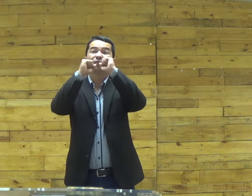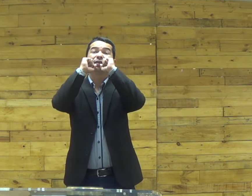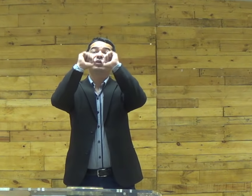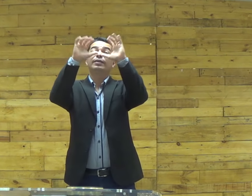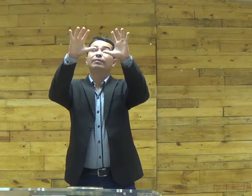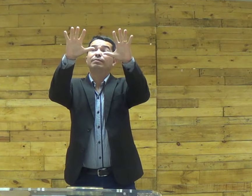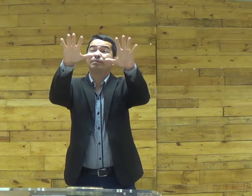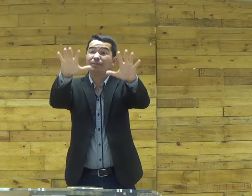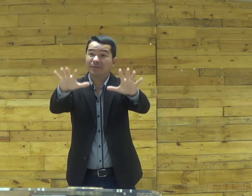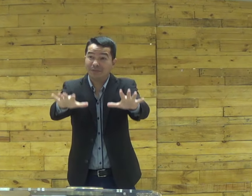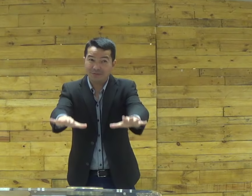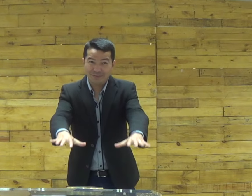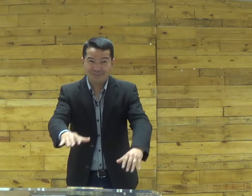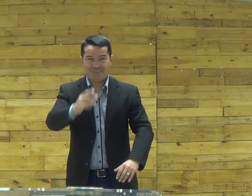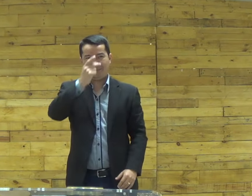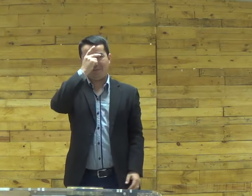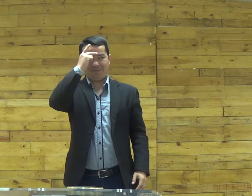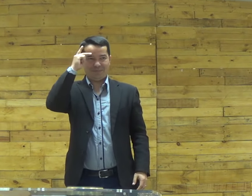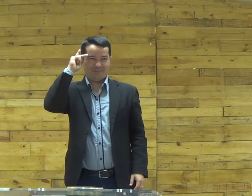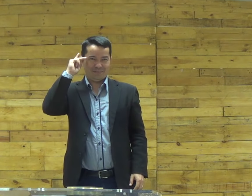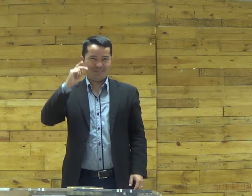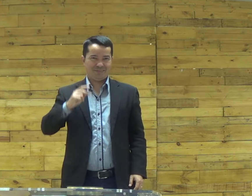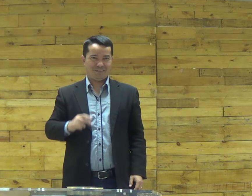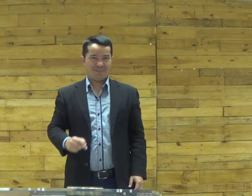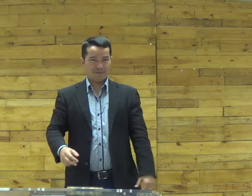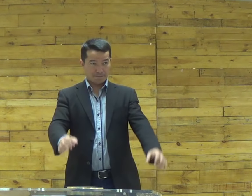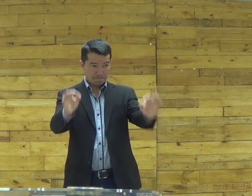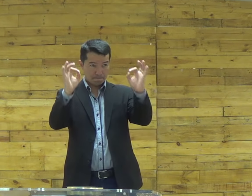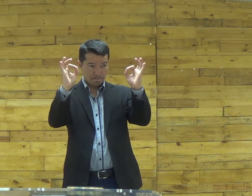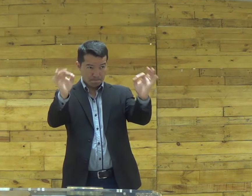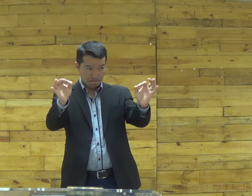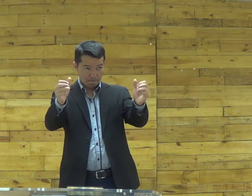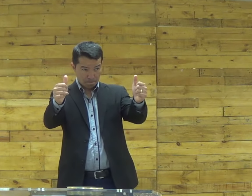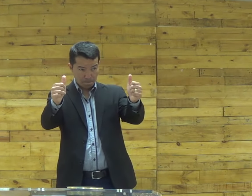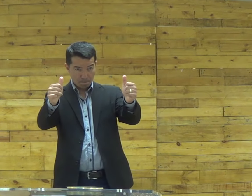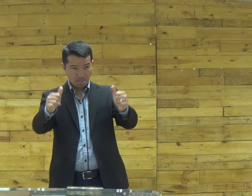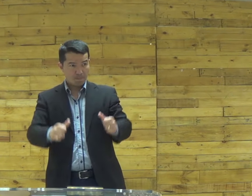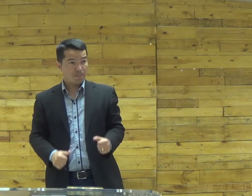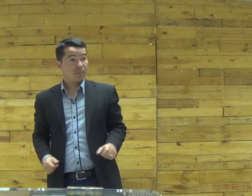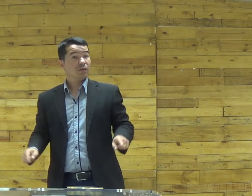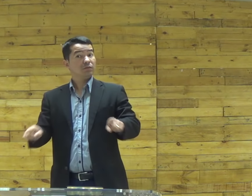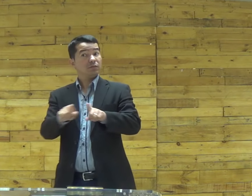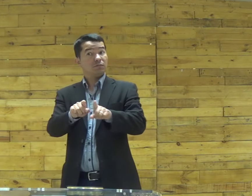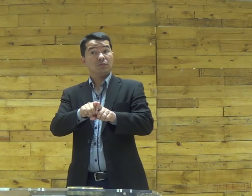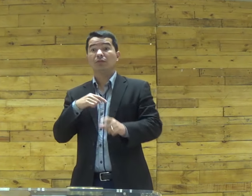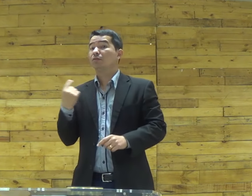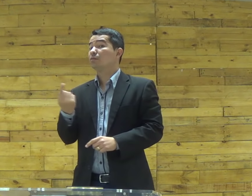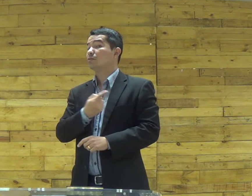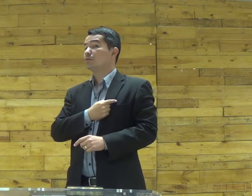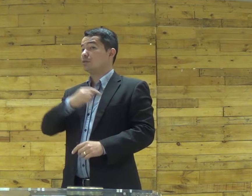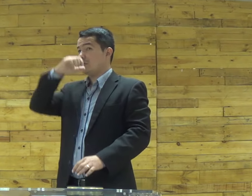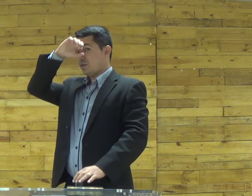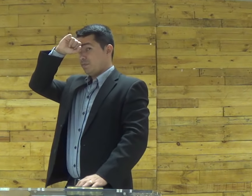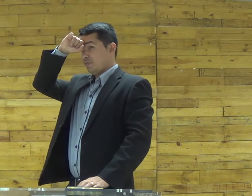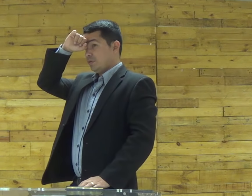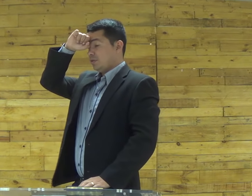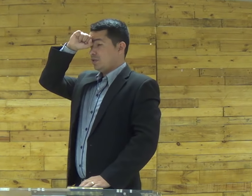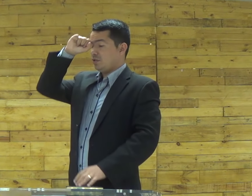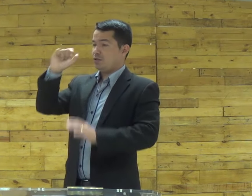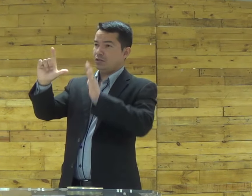é? Você tem que aproveitar e correr para abençoar outras pessoas. Tá bem? Que que nós aprendemos a